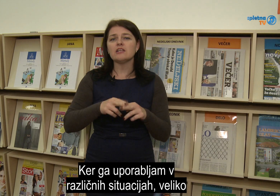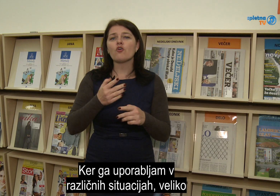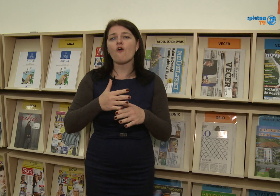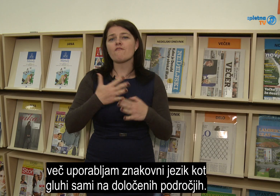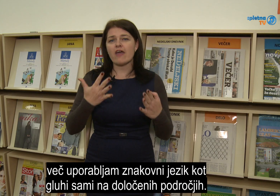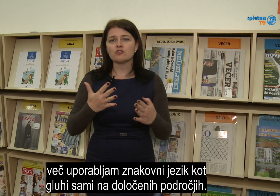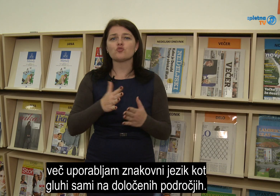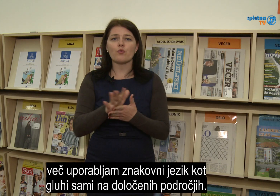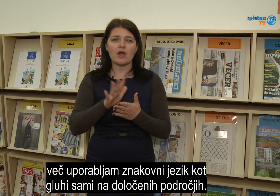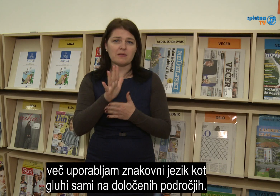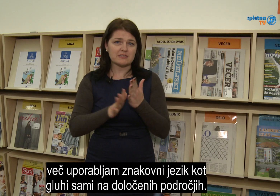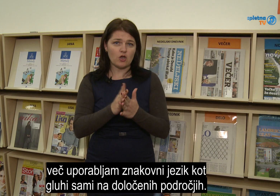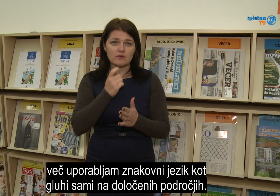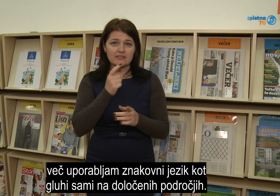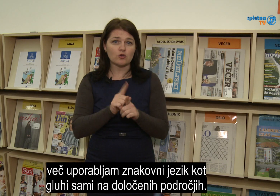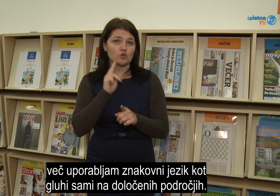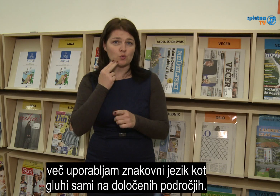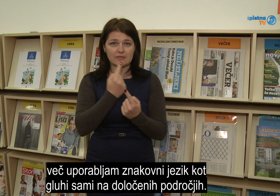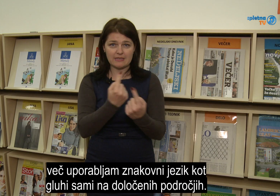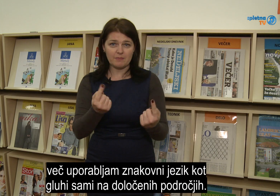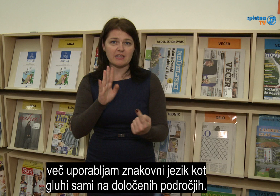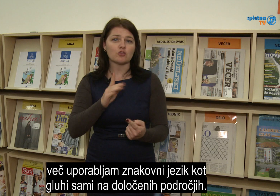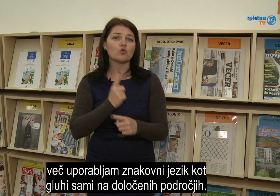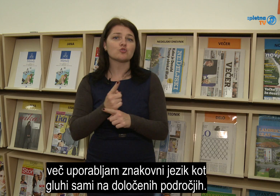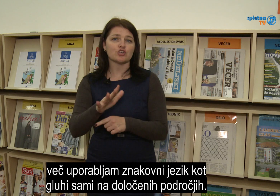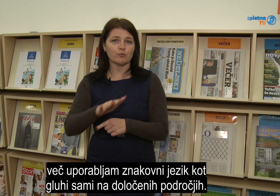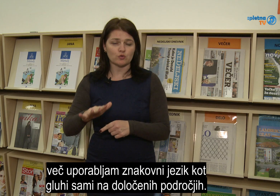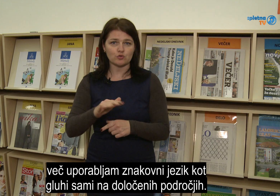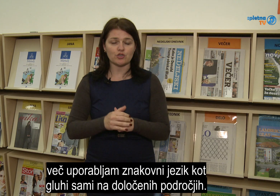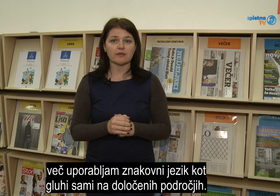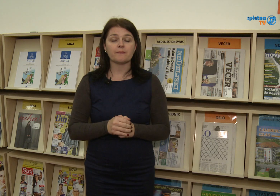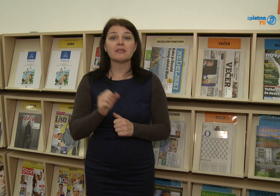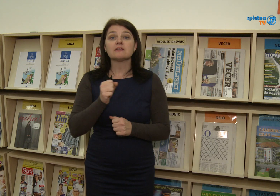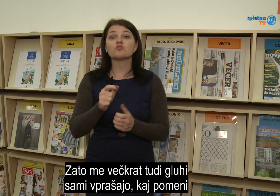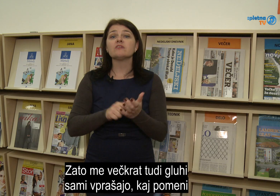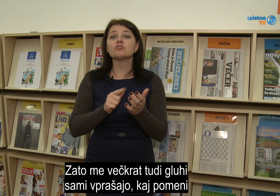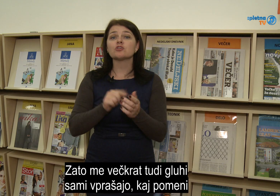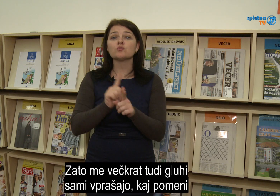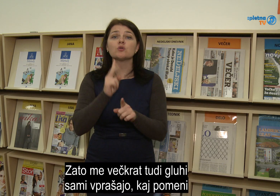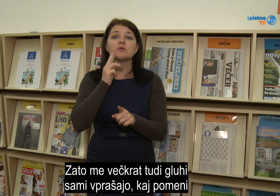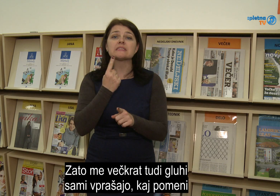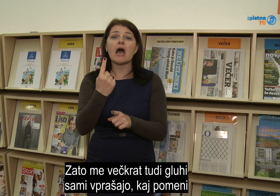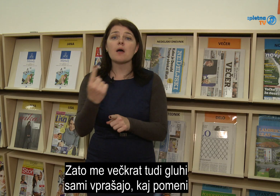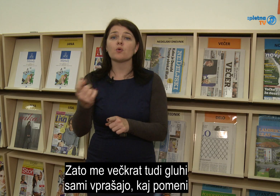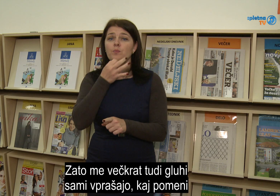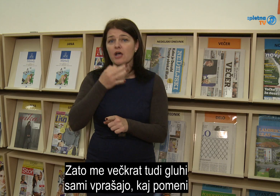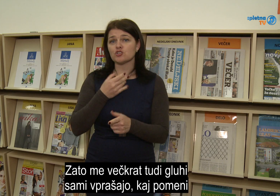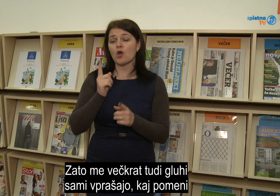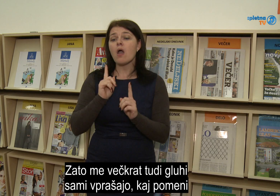veliko več uporabljam znakovni jezik kot gluhi sami na določenih področjih. Zato me večkrat tudi gluhi sami vpraša,